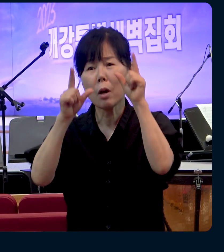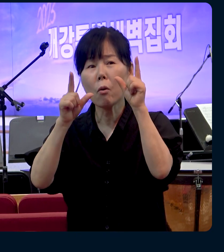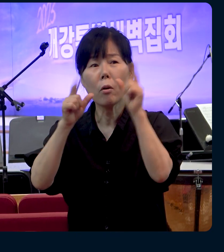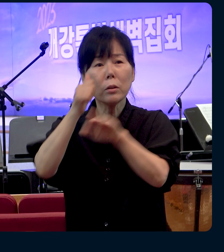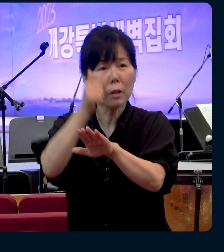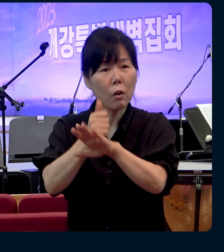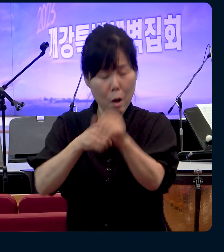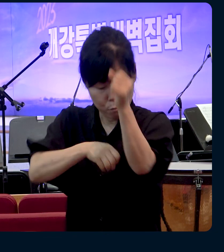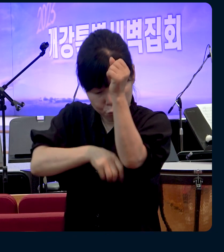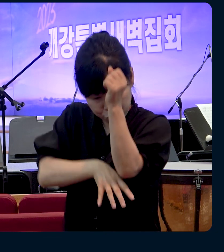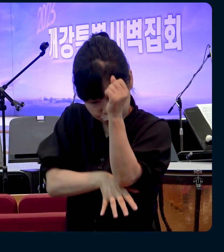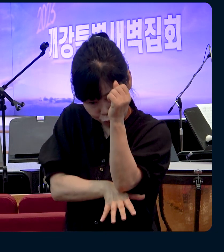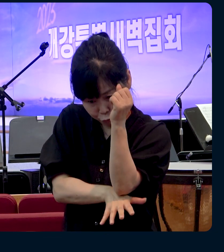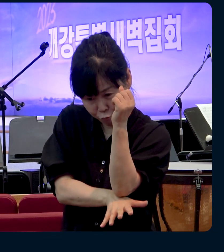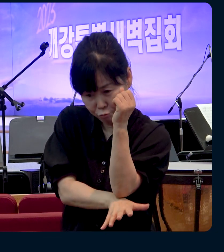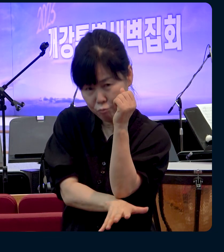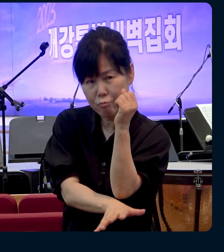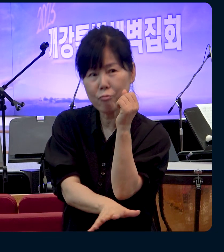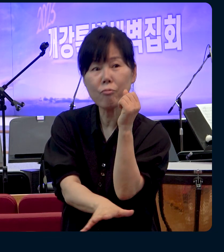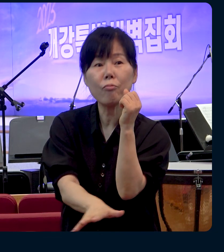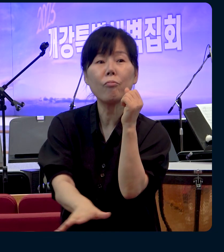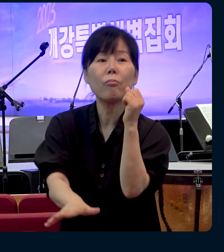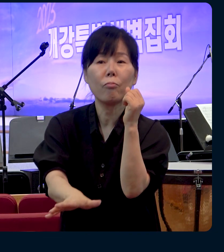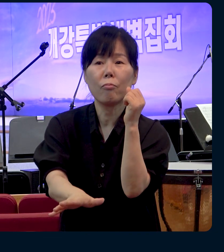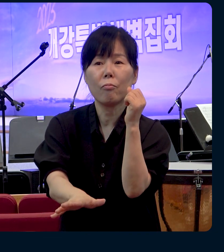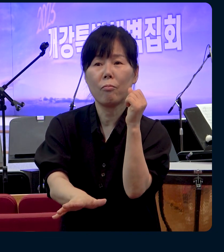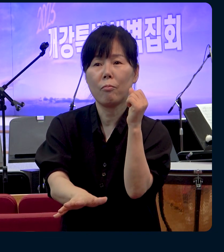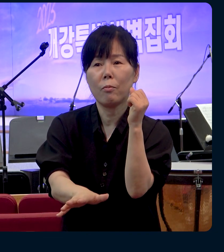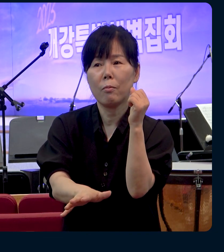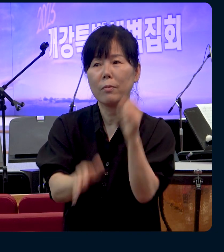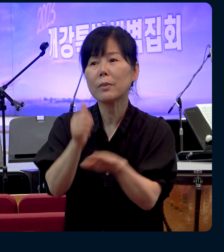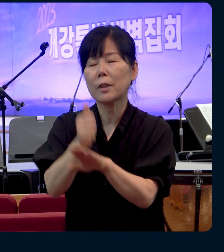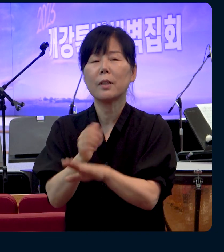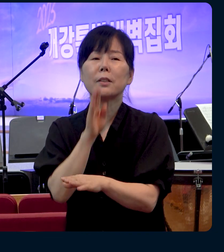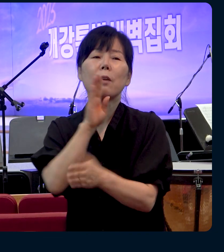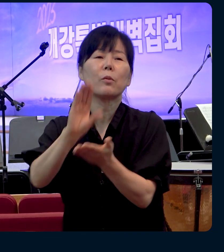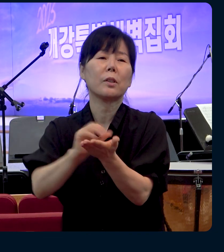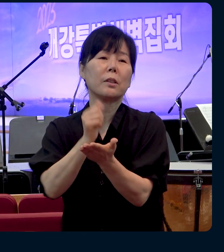뿌리가 깊이 들어가요. 그게 바로 참된 그리스도인이다 하는 겁니다.